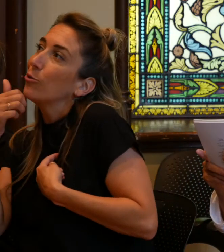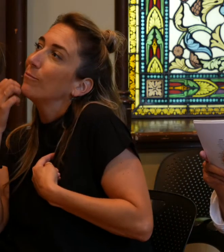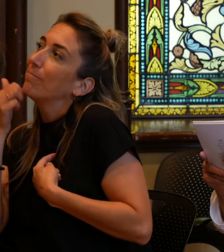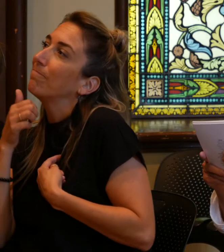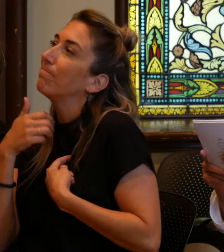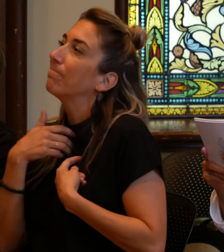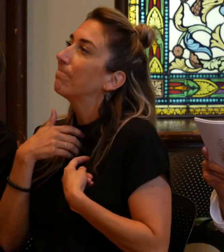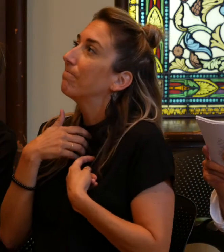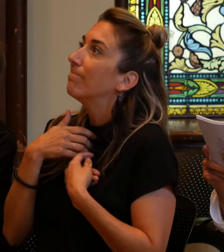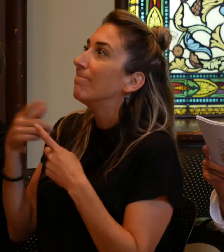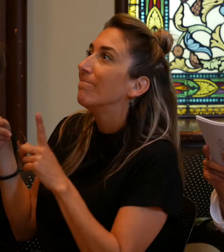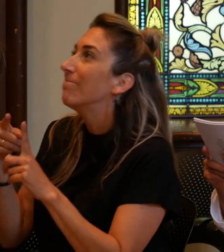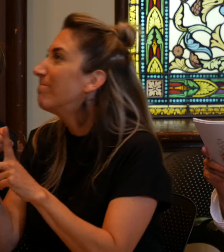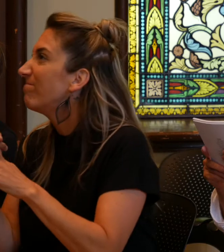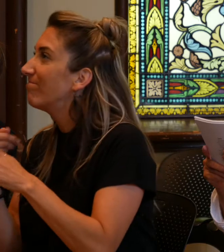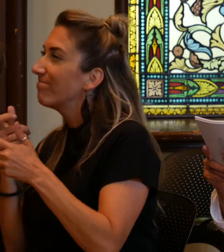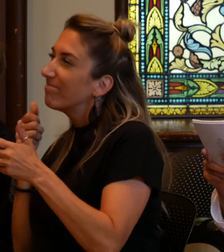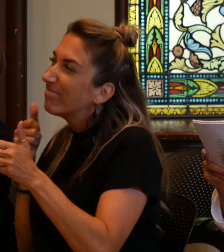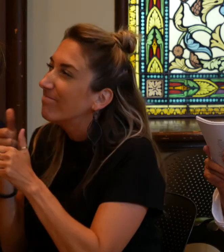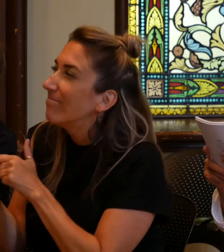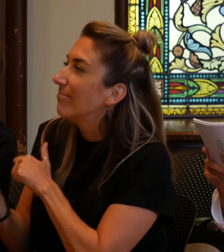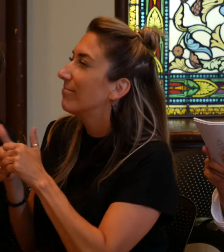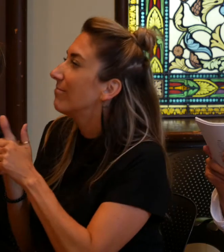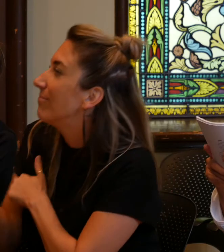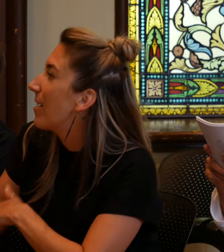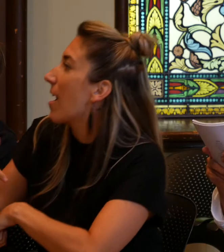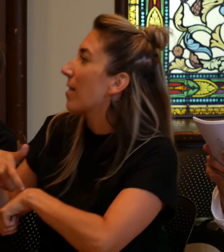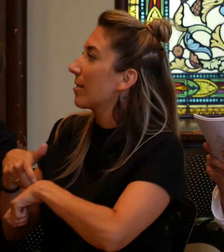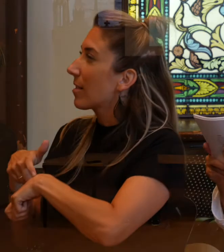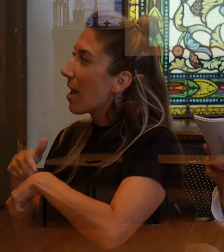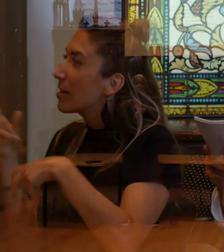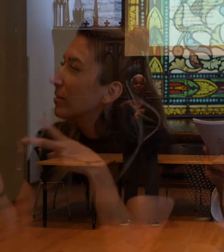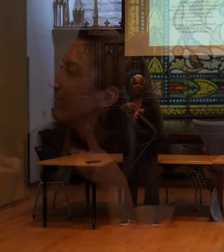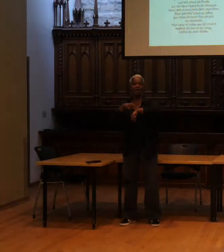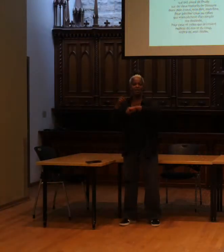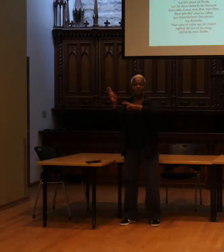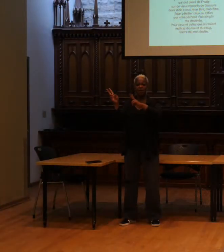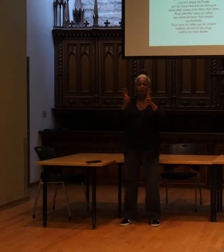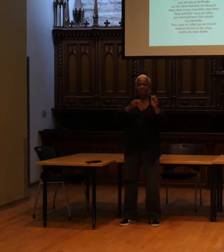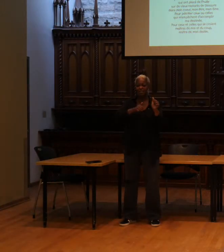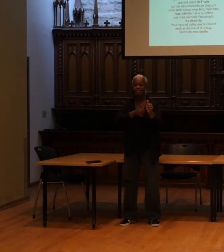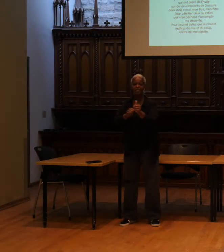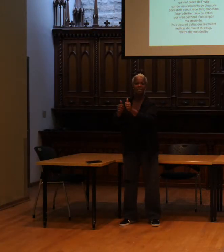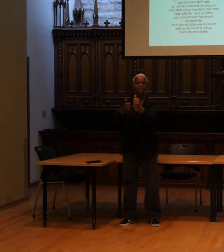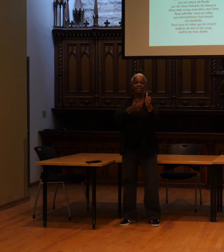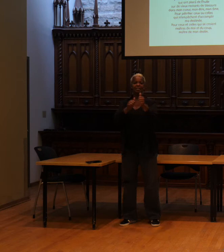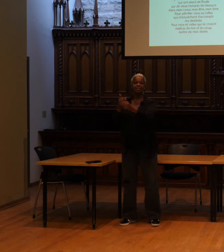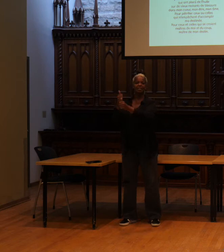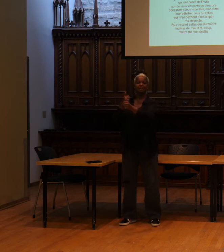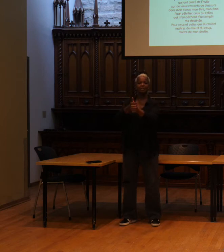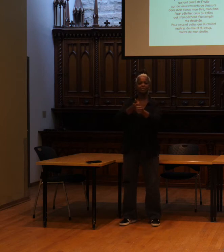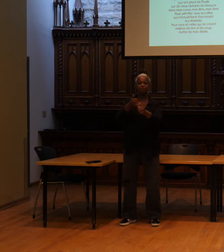déplace, défonce les limites du temps, les limites du vent. De jour en